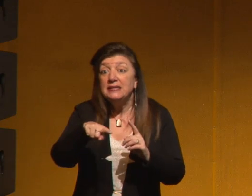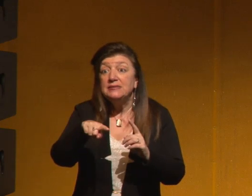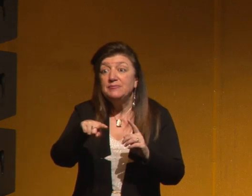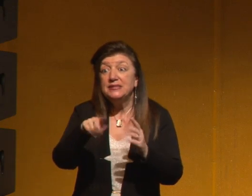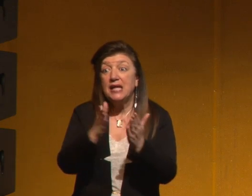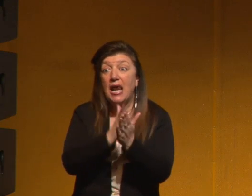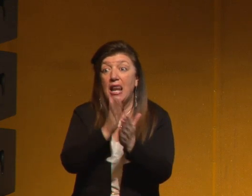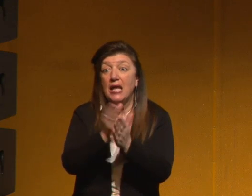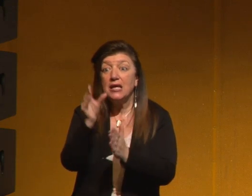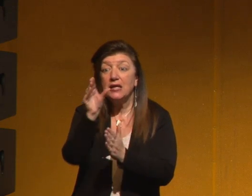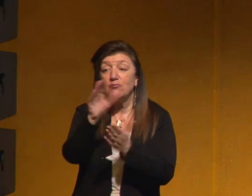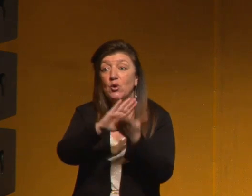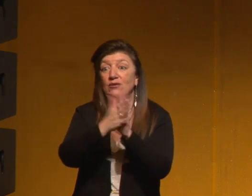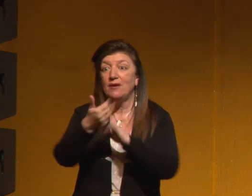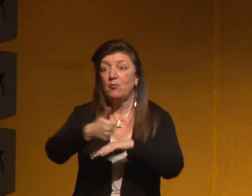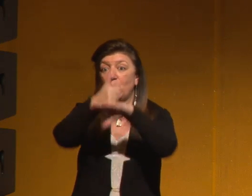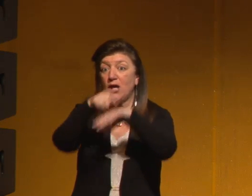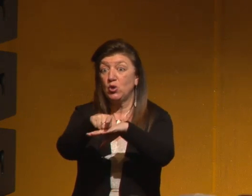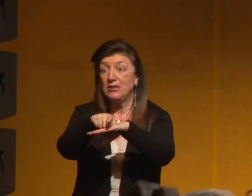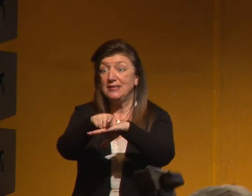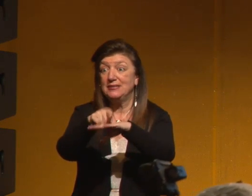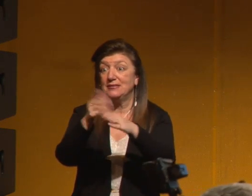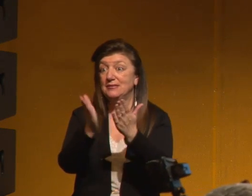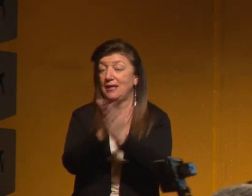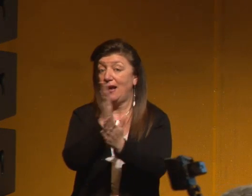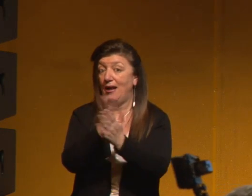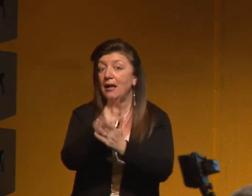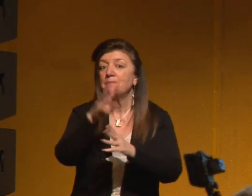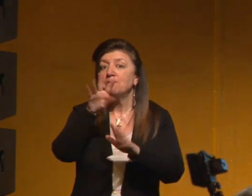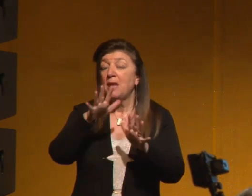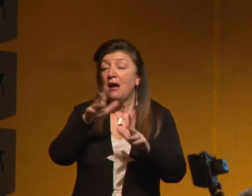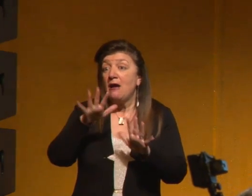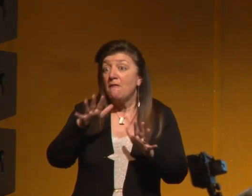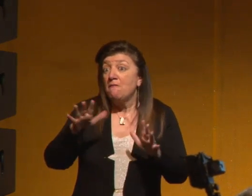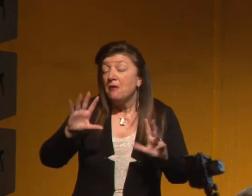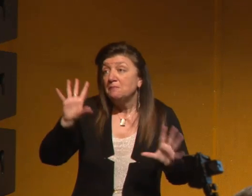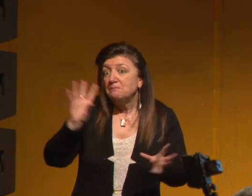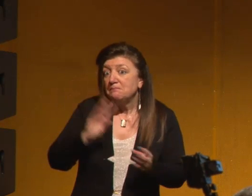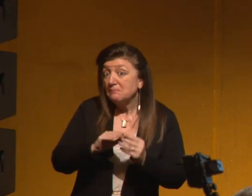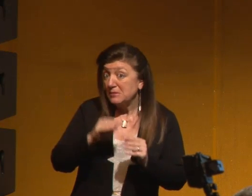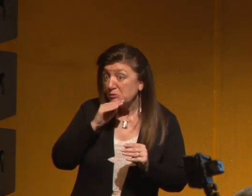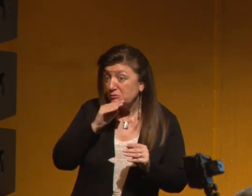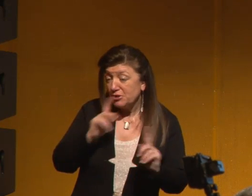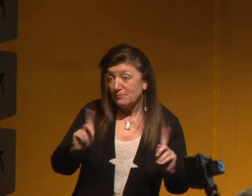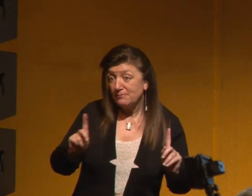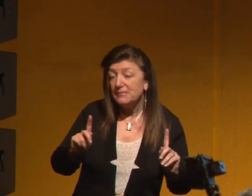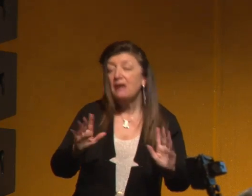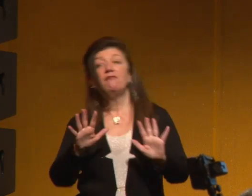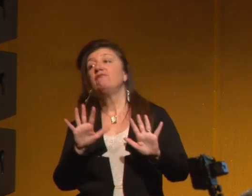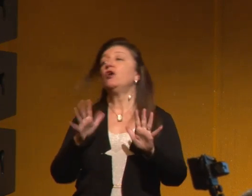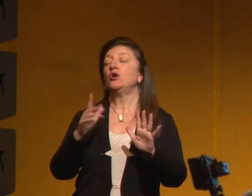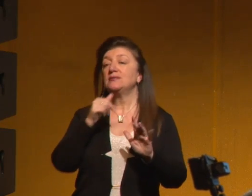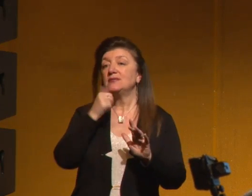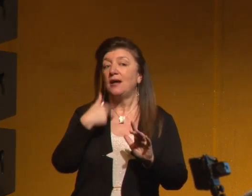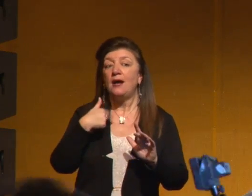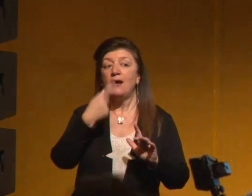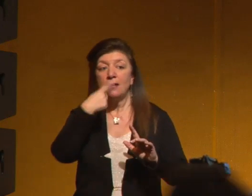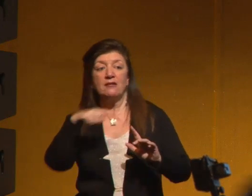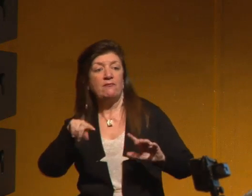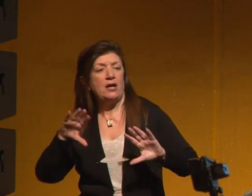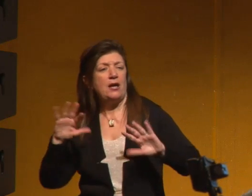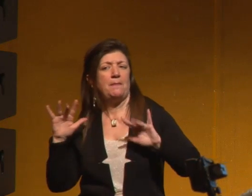vero protagonista ma forse tutto questo non è sufficiente forse ci vuole davvero un'azione collettiva su più